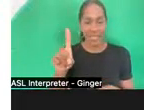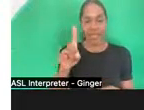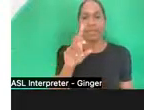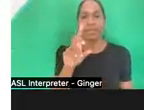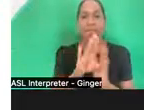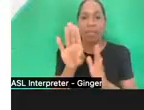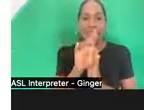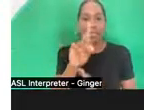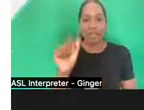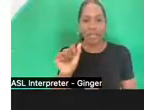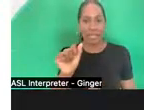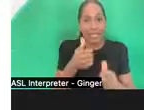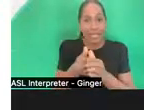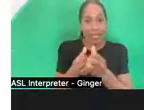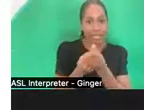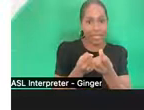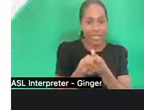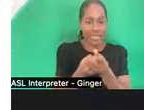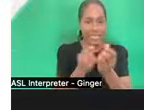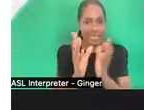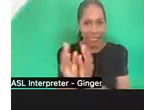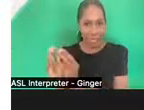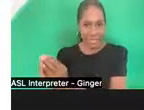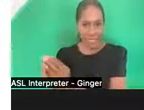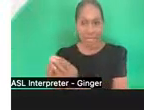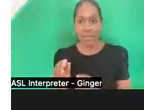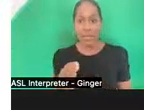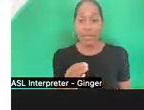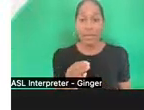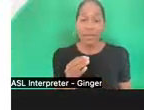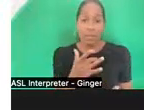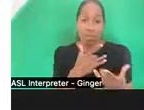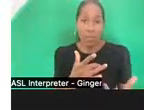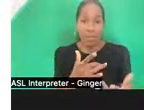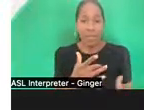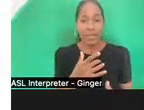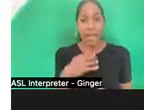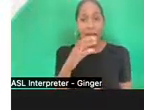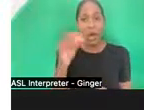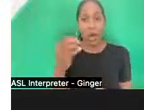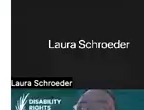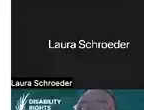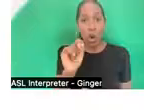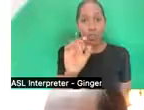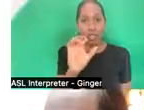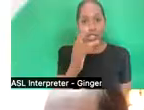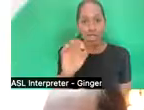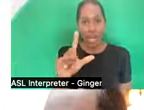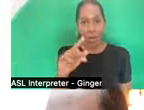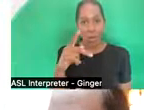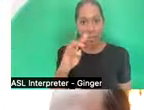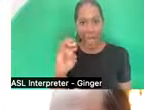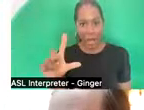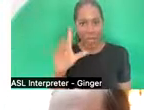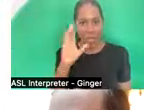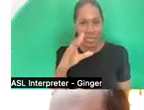intercesoría propia del Consejo de discapacidad de desarrollo por lo general mi confit transfer Power